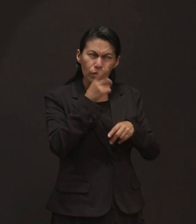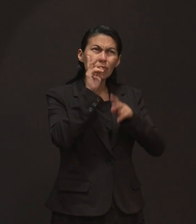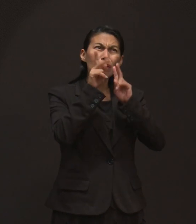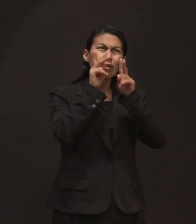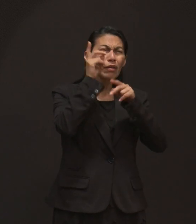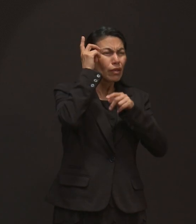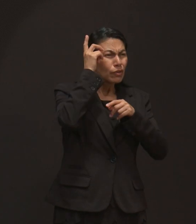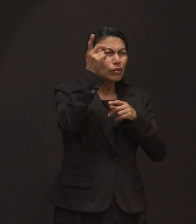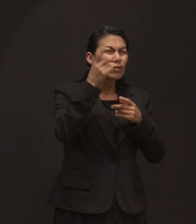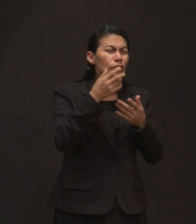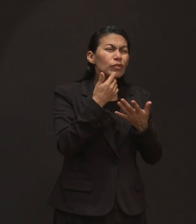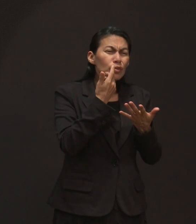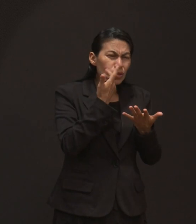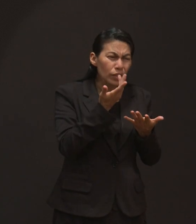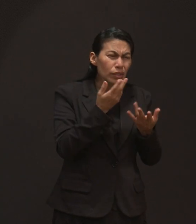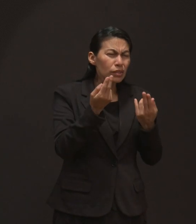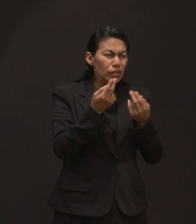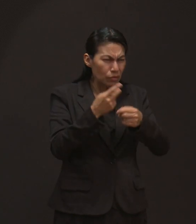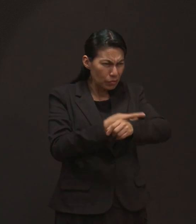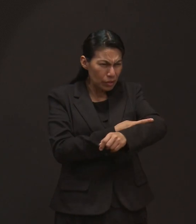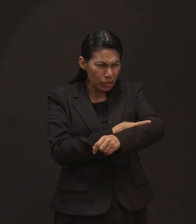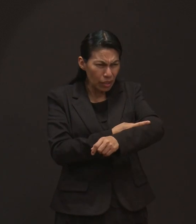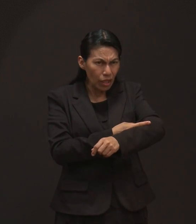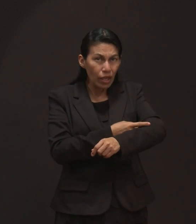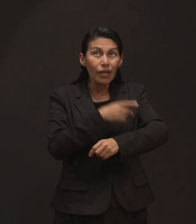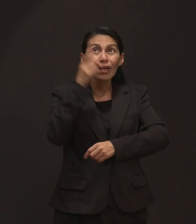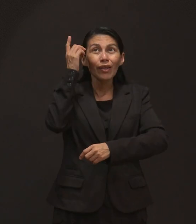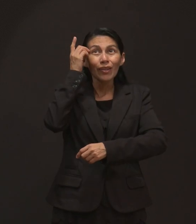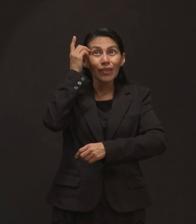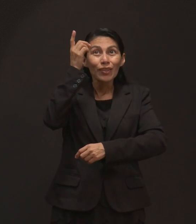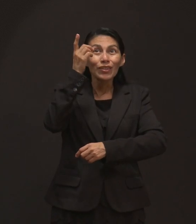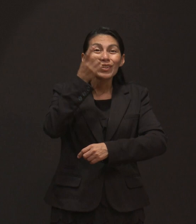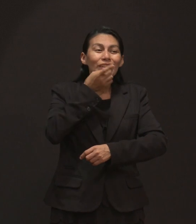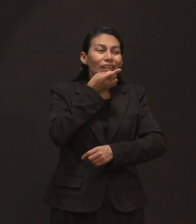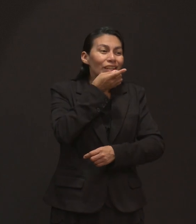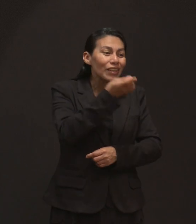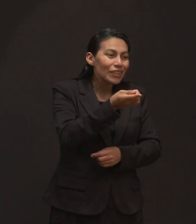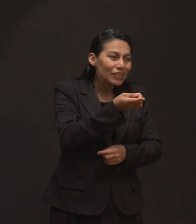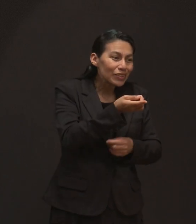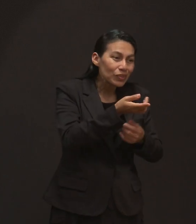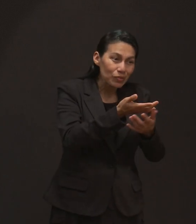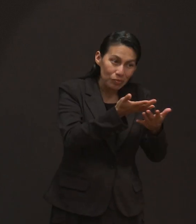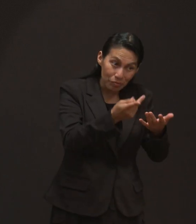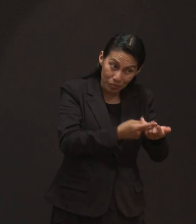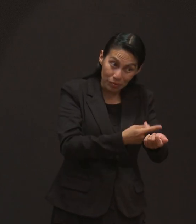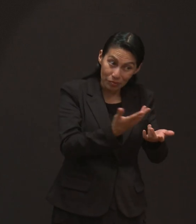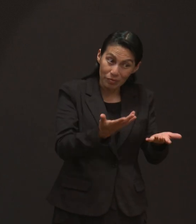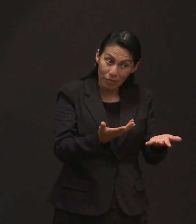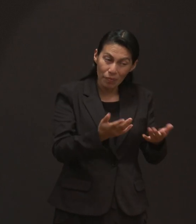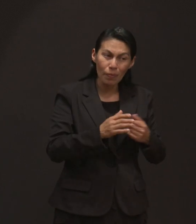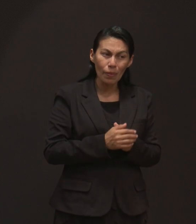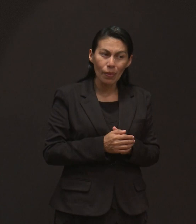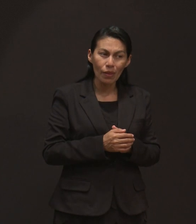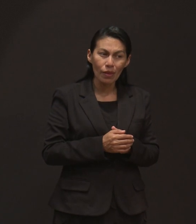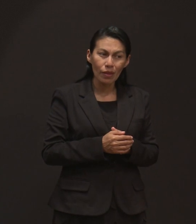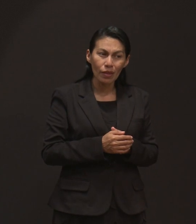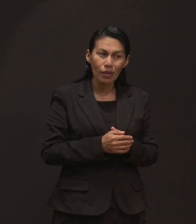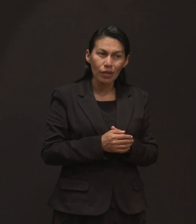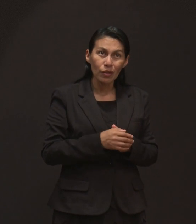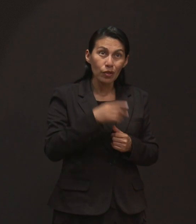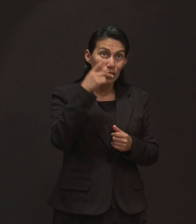a Dios lo que te pasa y Dios te dice a ti lo que le pasa.